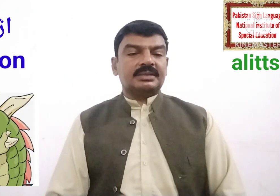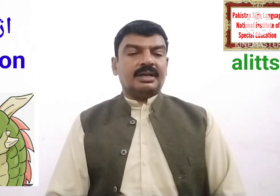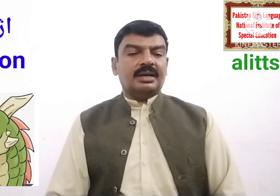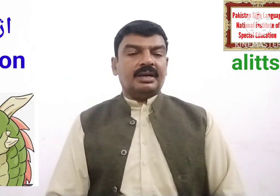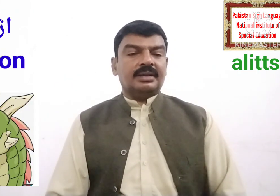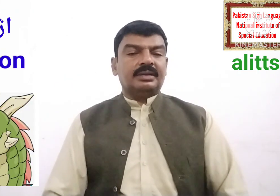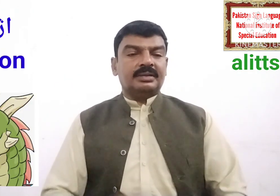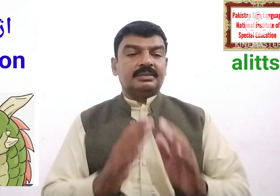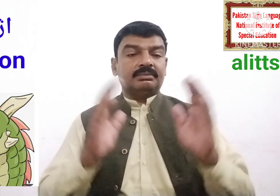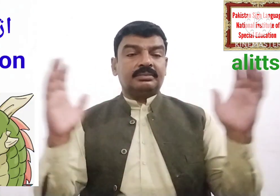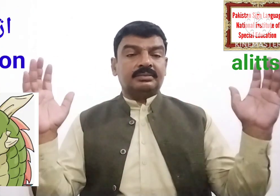azdaha,